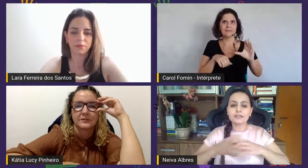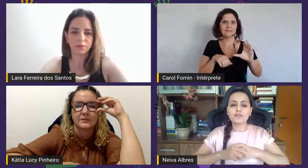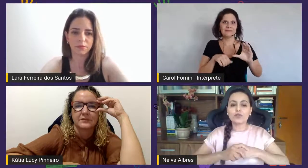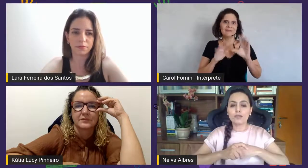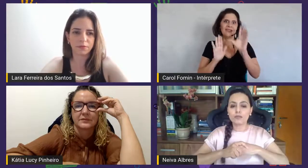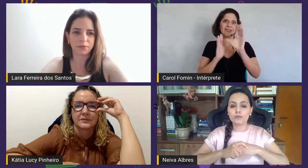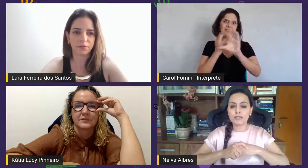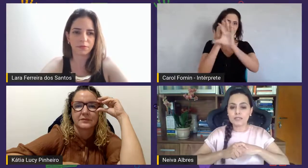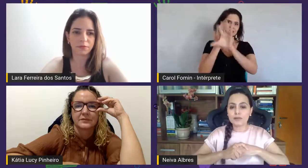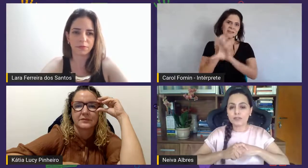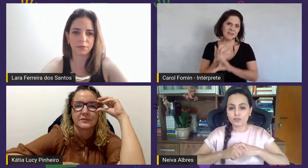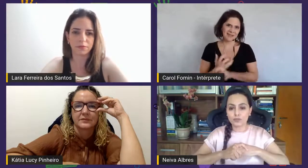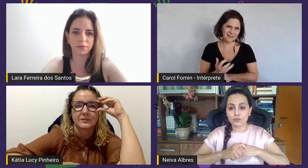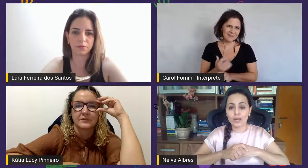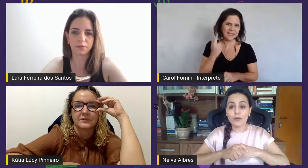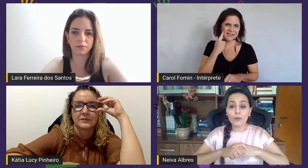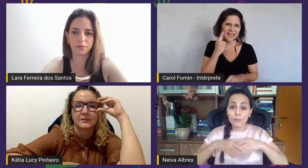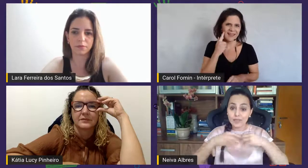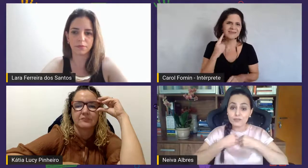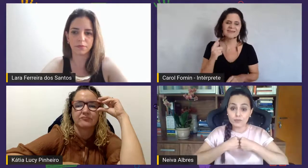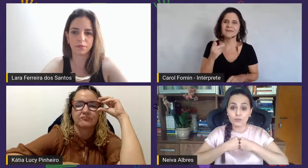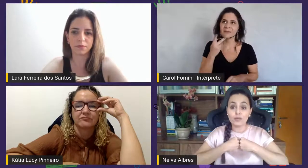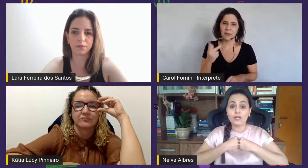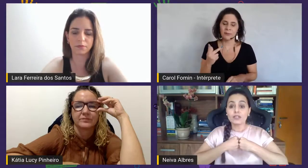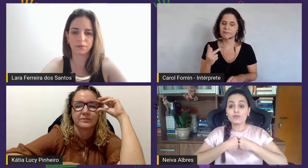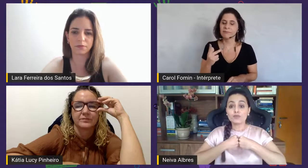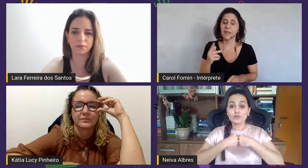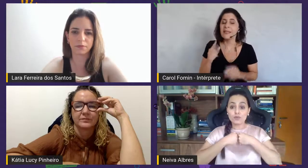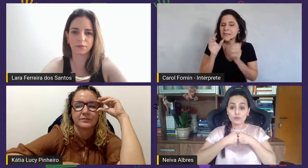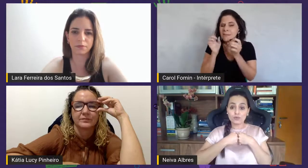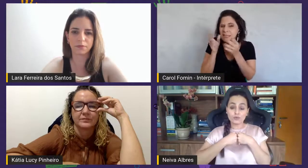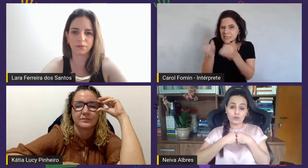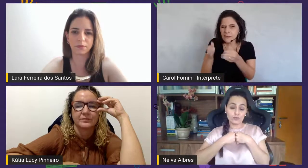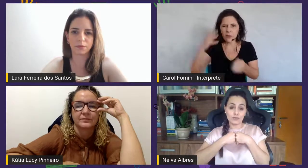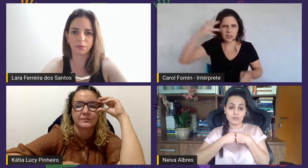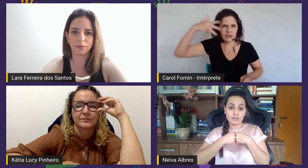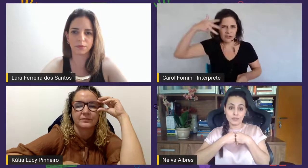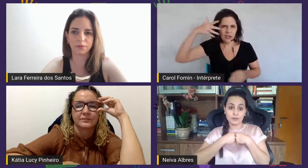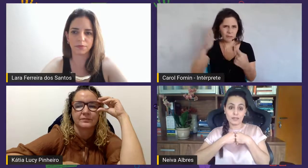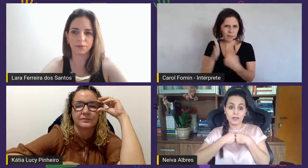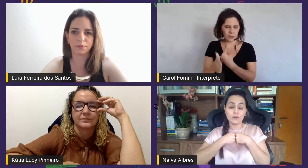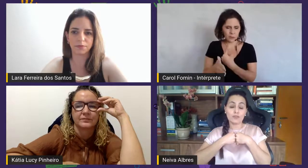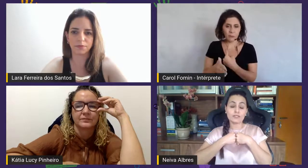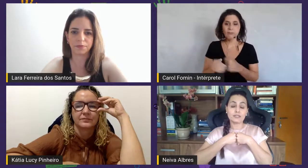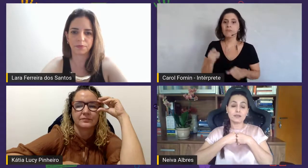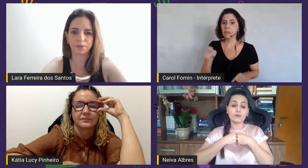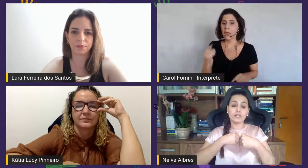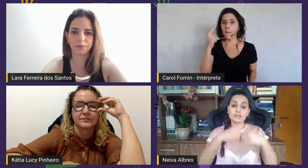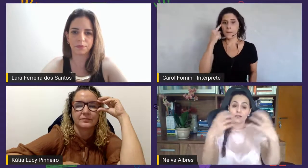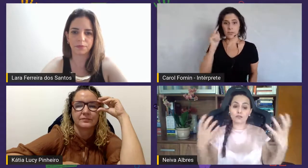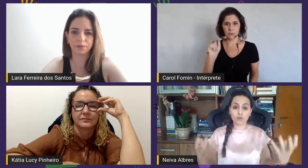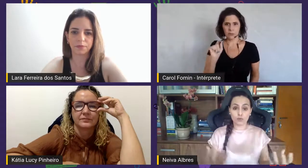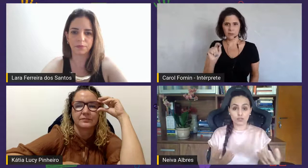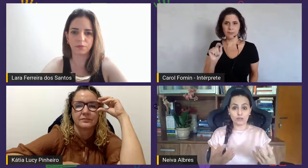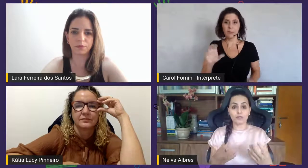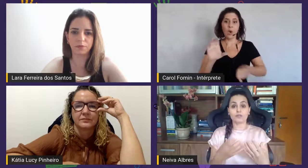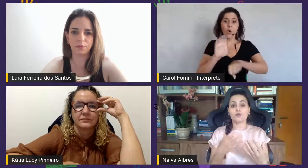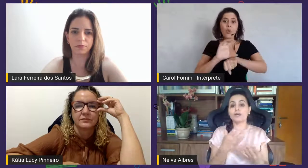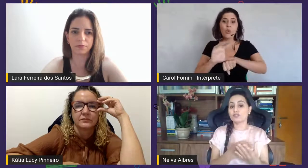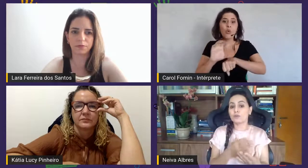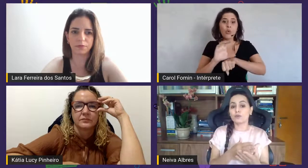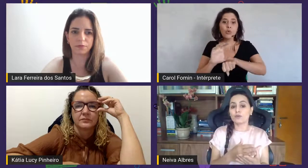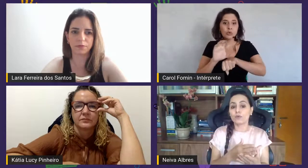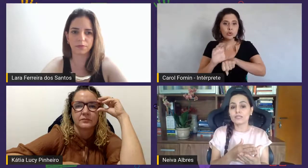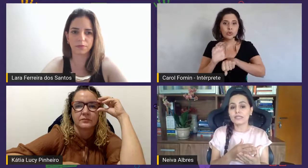a Cris, sobre a formação artístico-cultural, eu penso que os cursos de formação, né, como estão organizados hoje, pelo